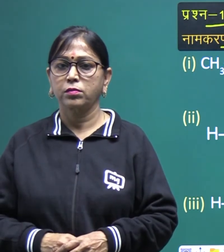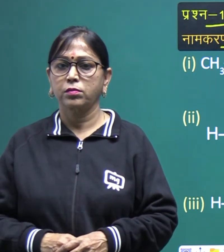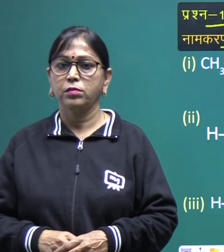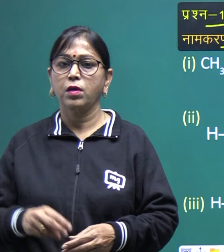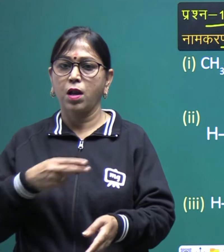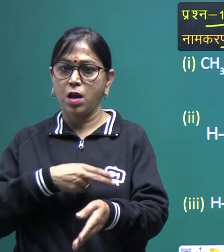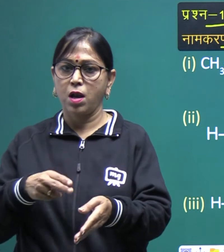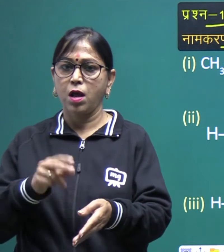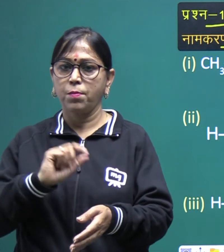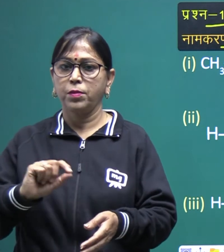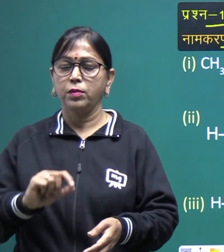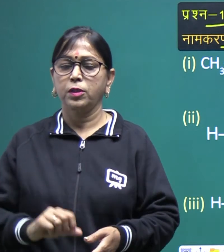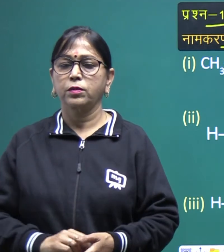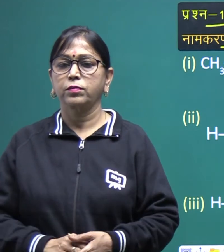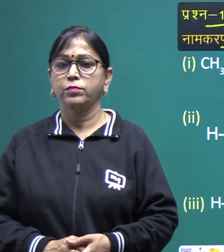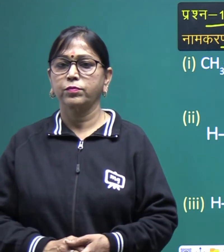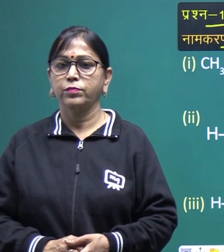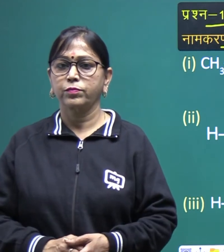नामकरण कीजिए।